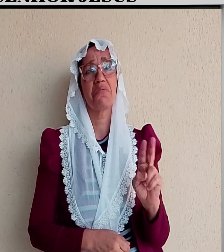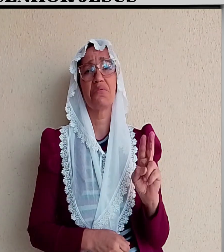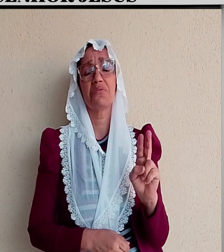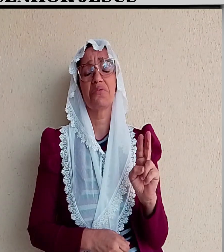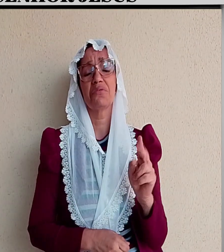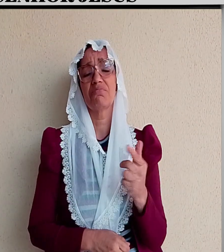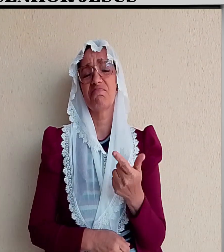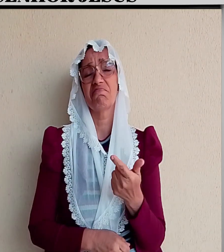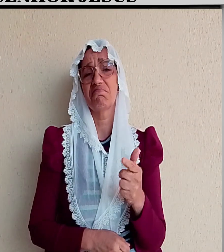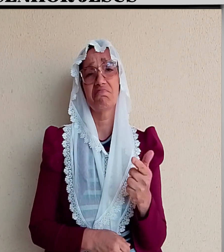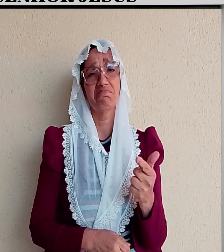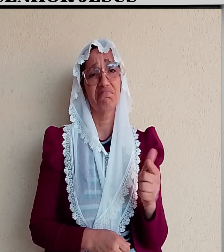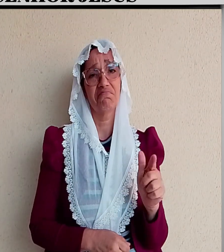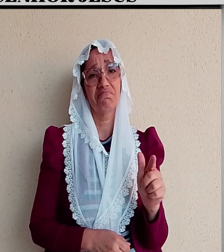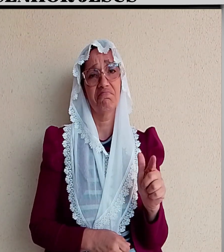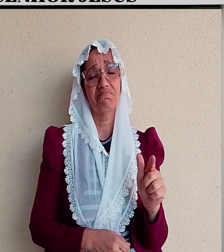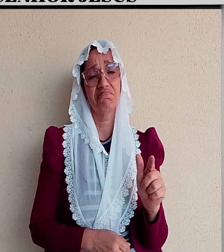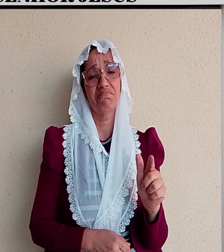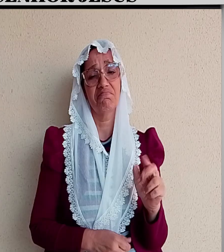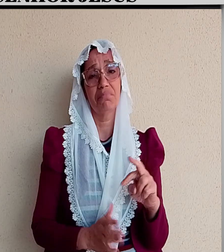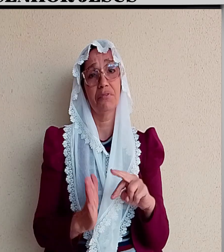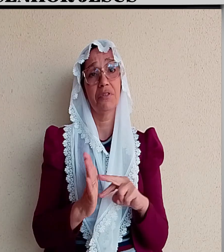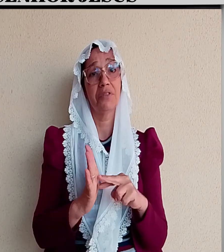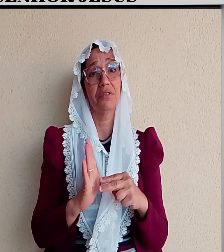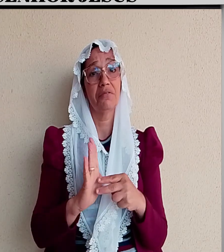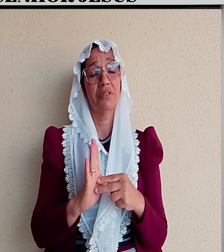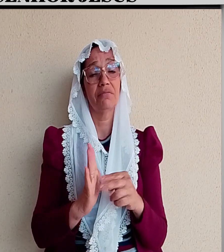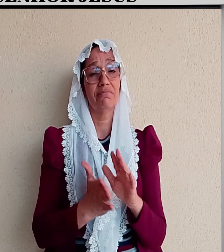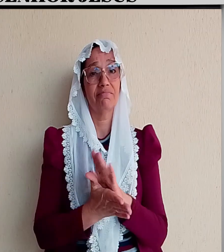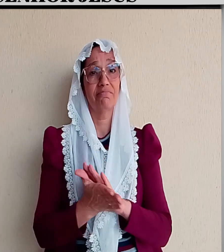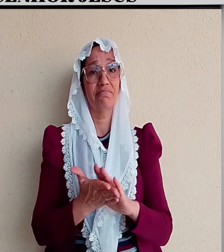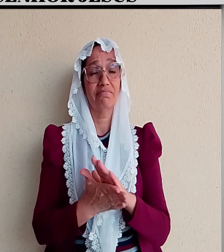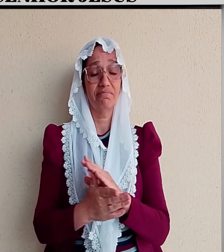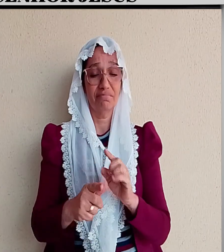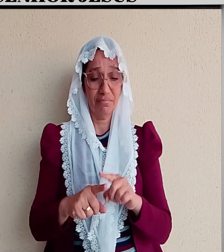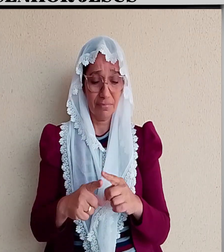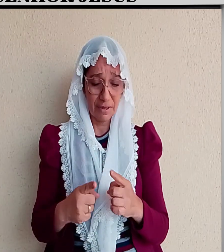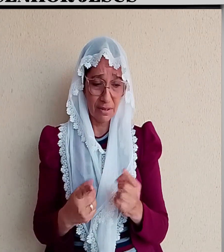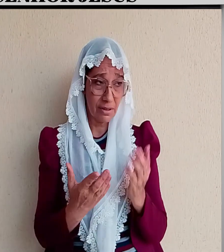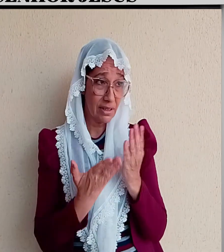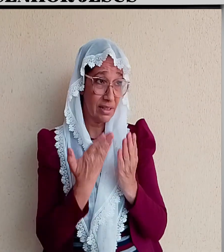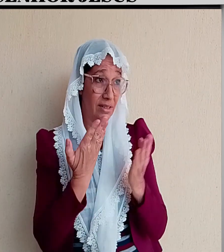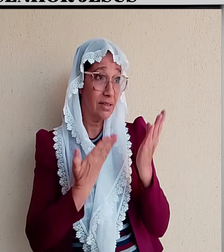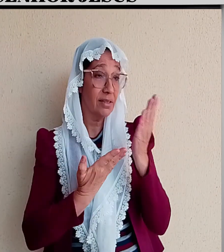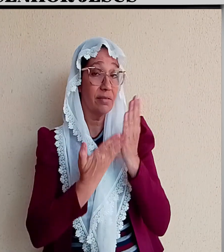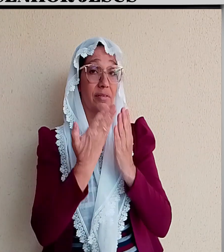Jesus. Aleluia. E o servo, aleluia, não pode ser mais do que o seu Senhor.